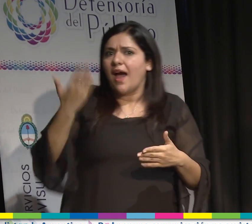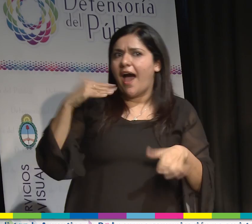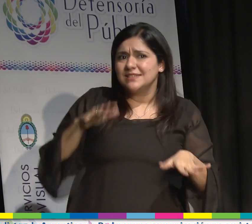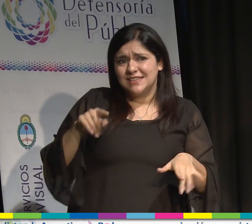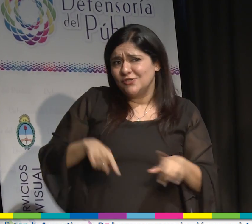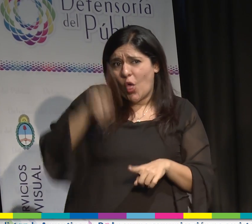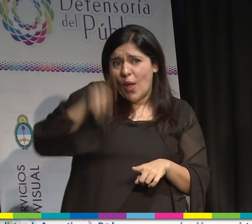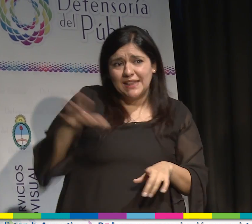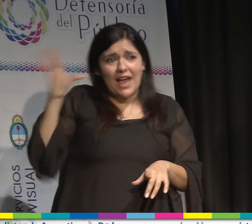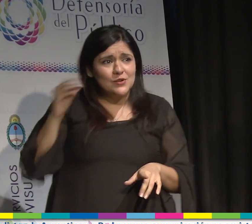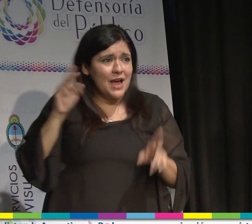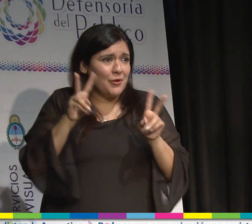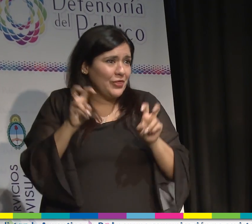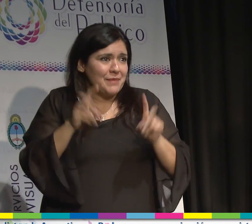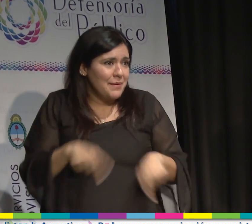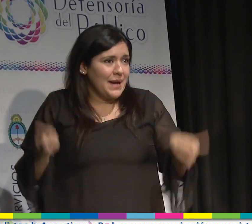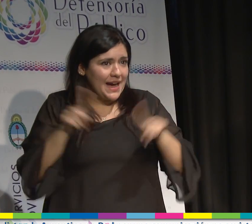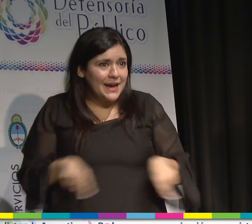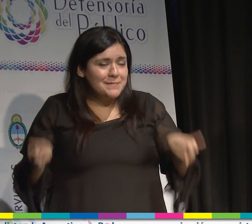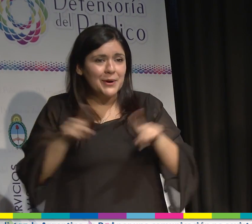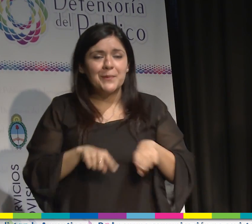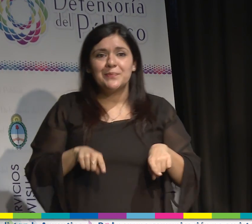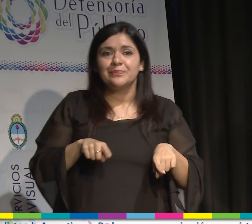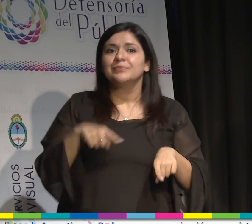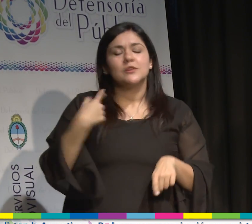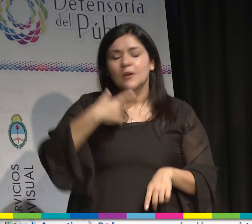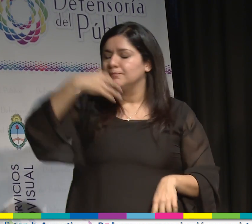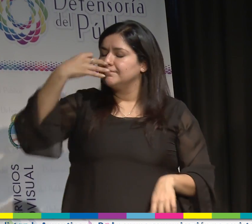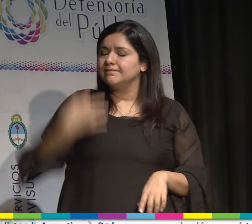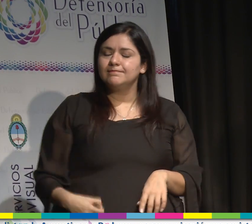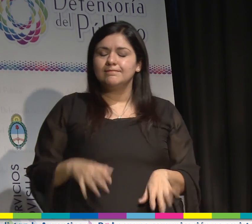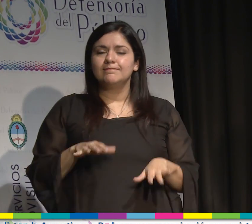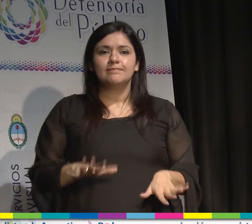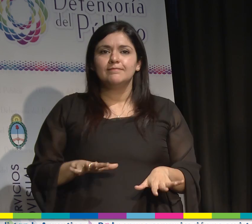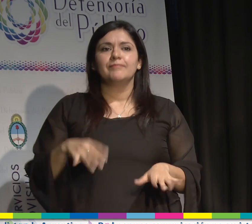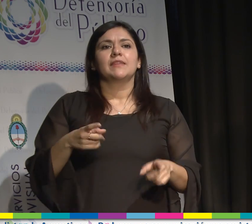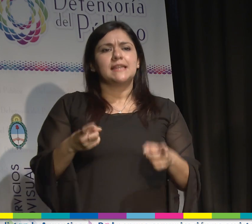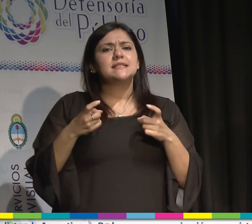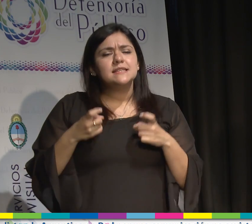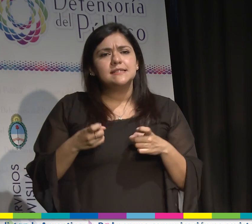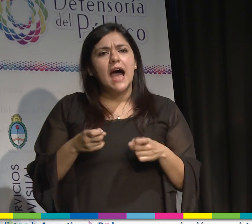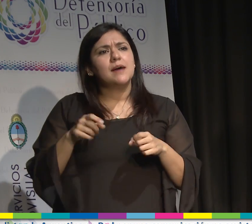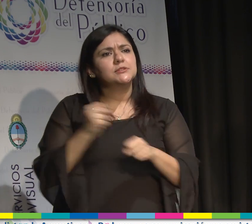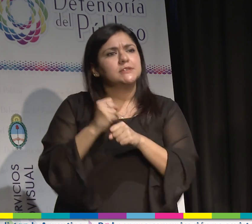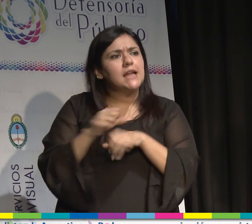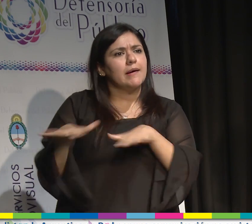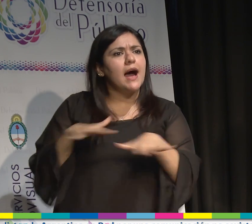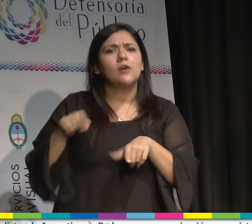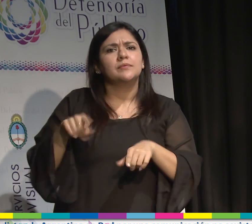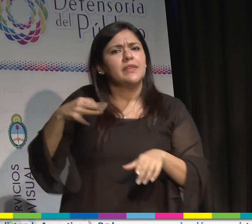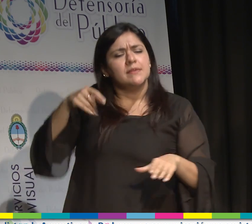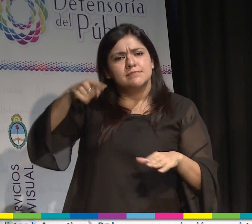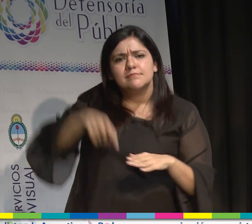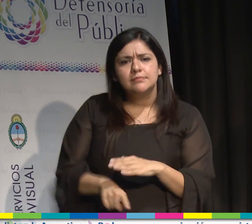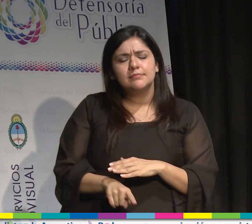tempranito seguimos convencidas de esta necesidad de profundizar estas acciones creemos que es el